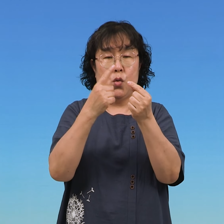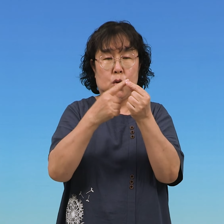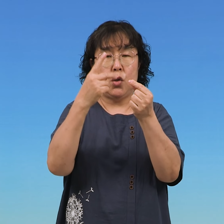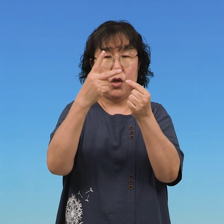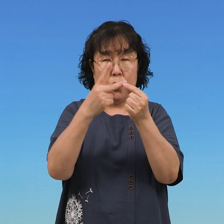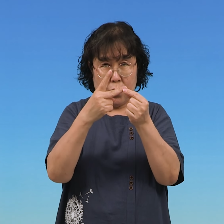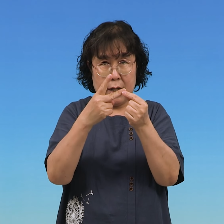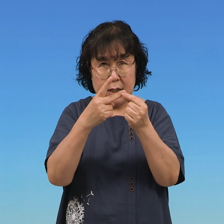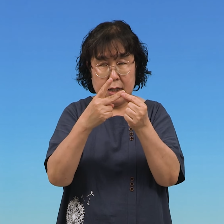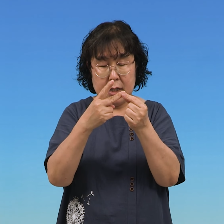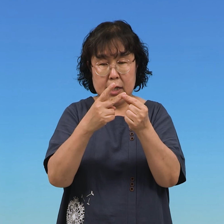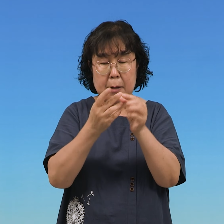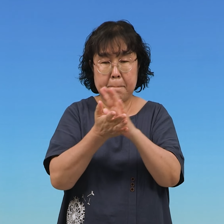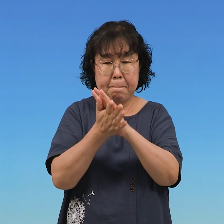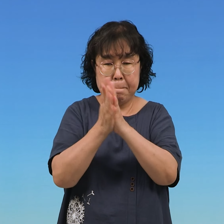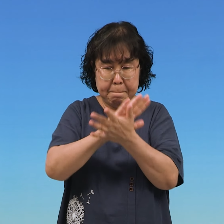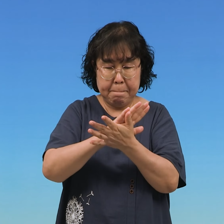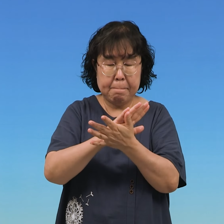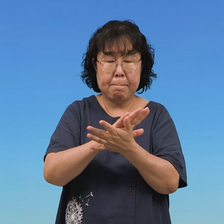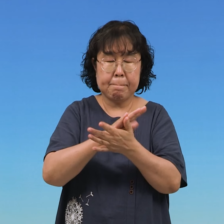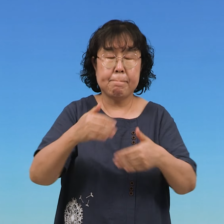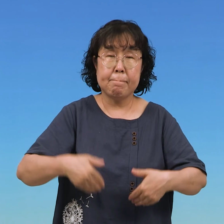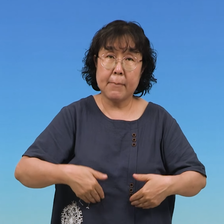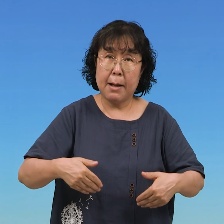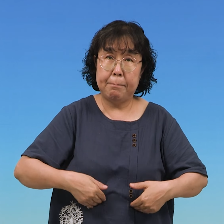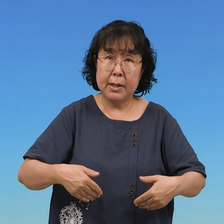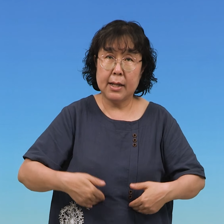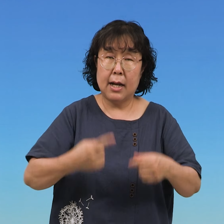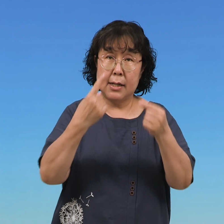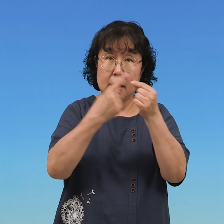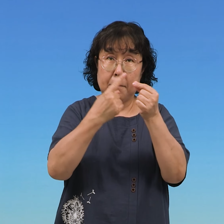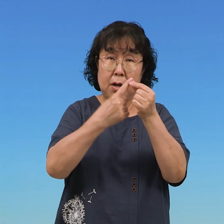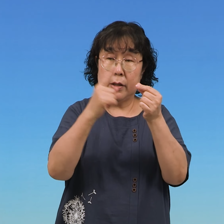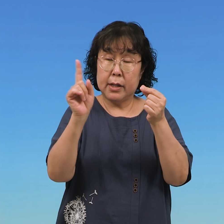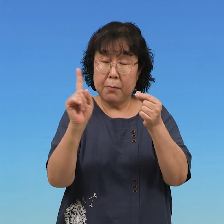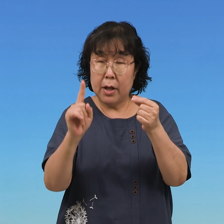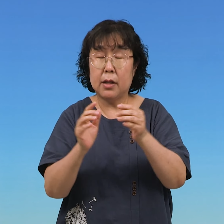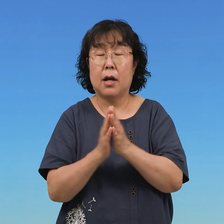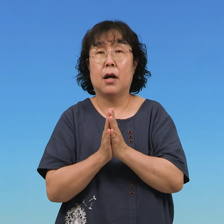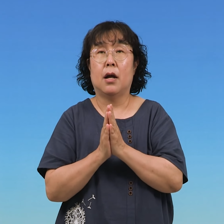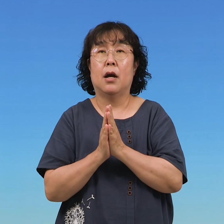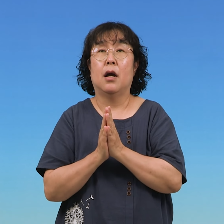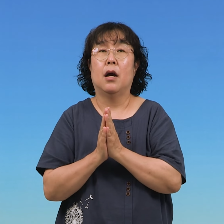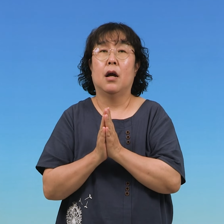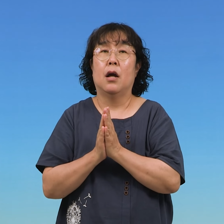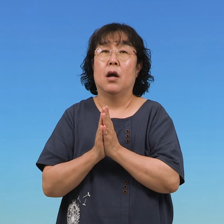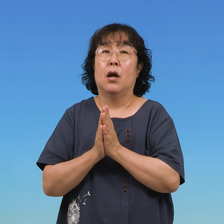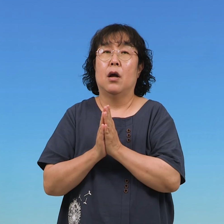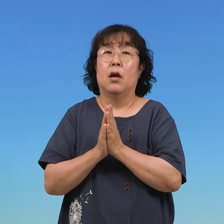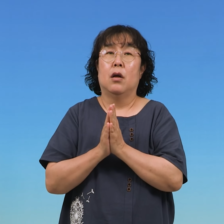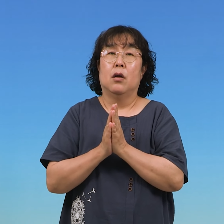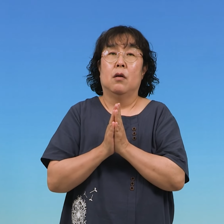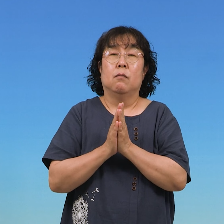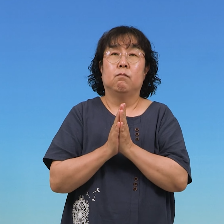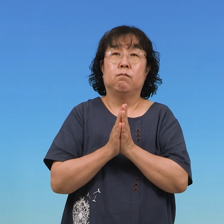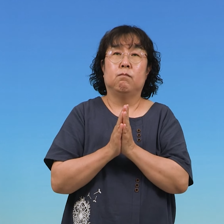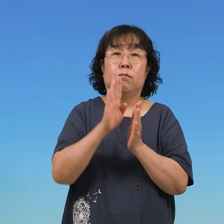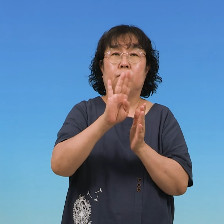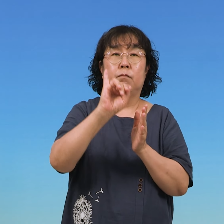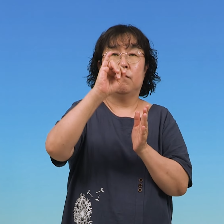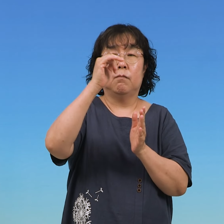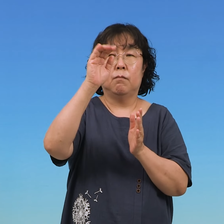가지 정말 우리가 변화를 꿈꿔야 되는 게 있는데, 첫 번째가 뭐냐? 비본질적인 요소를 제거하는